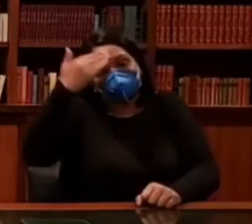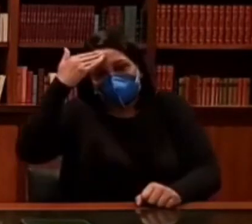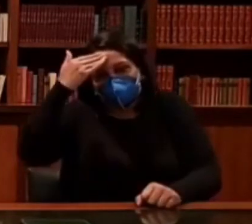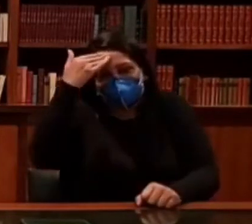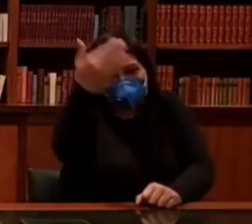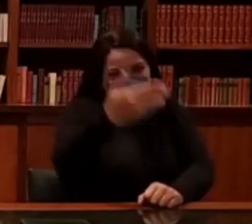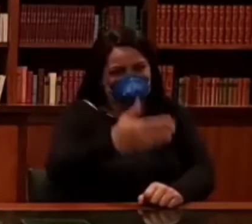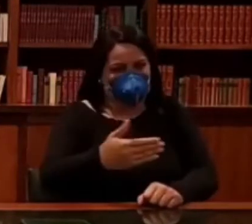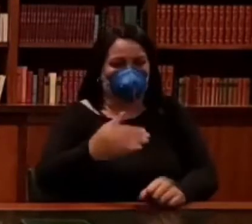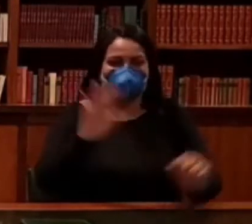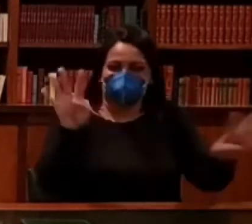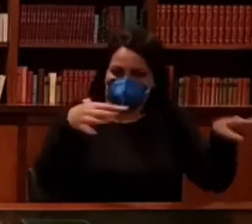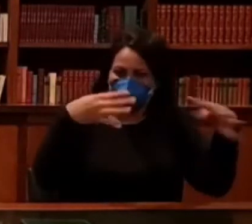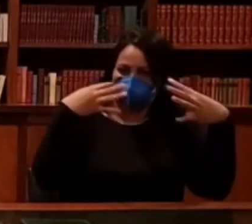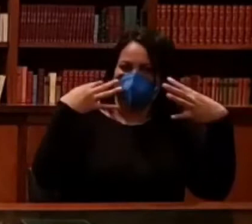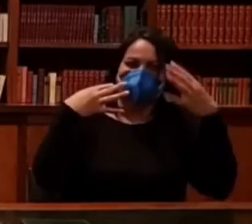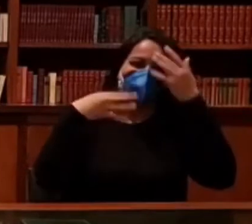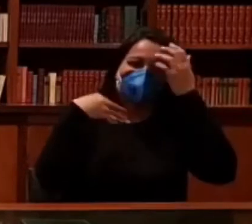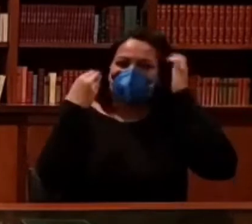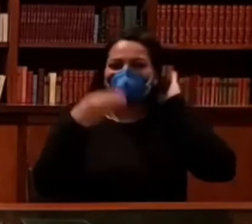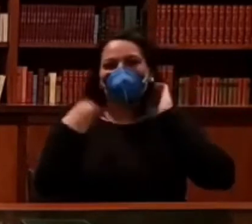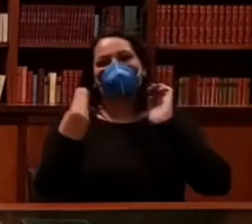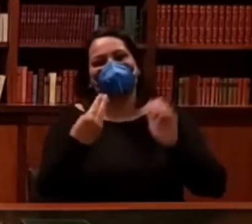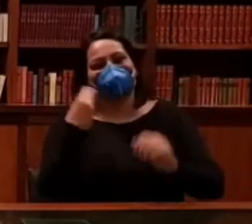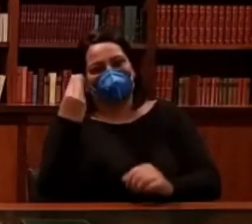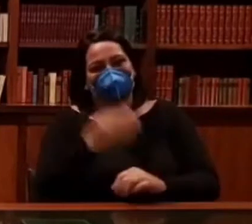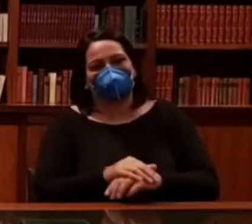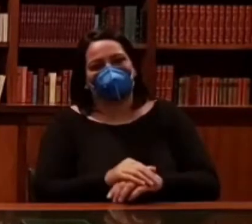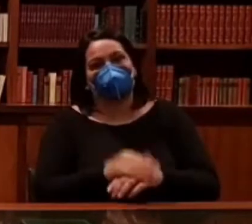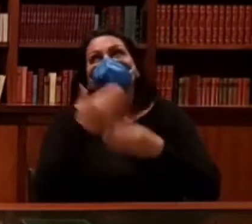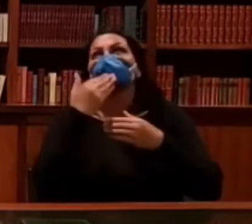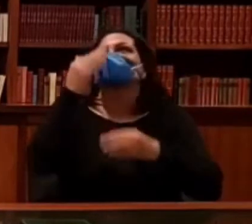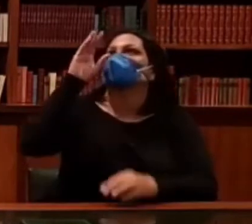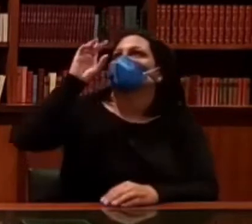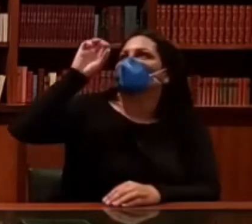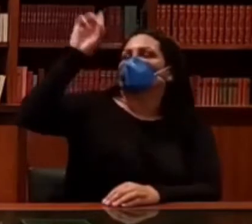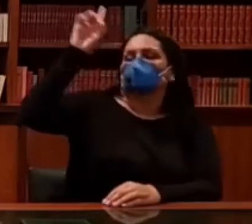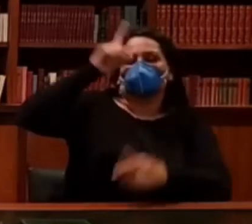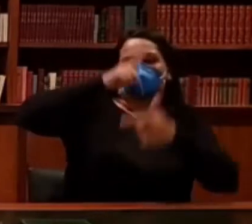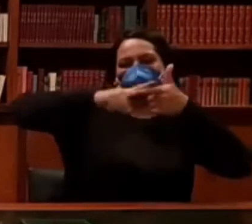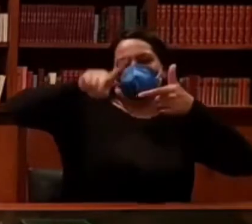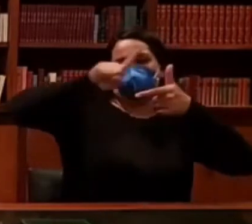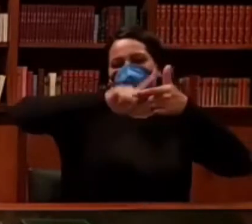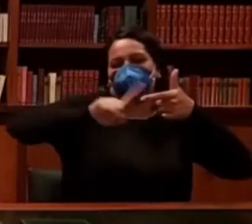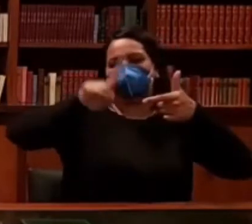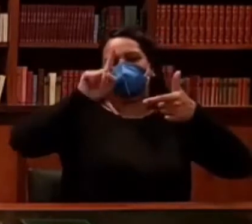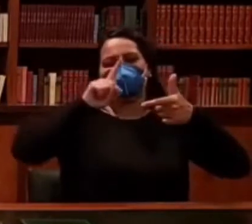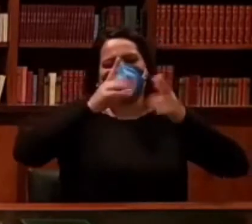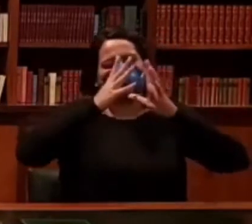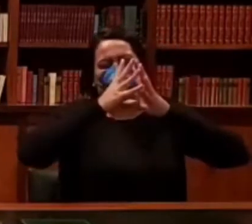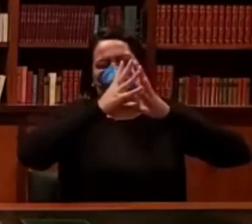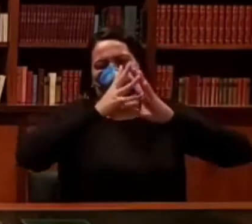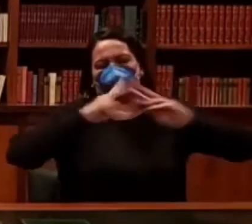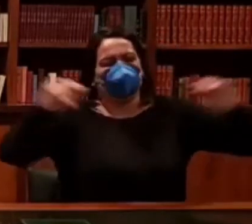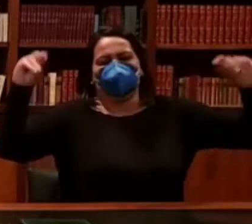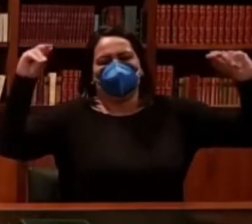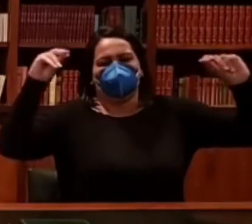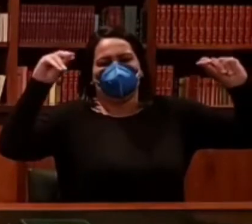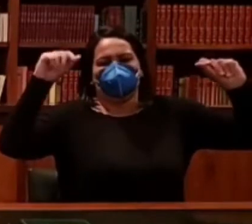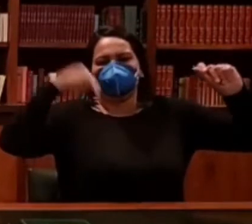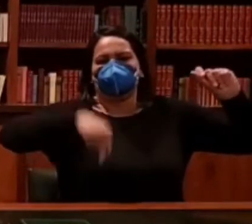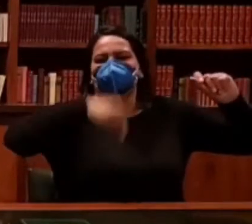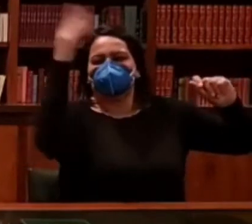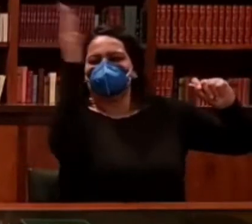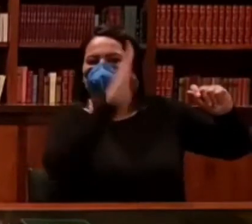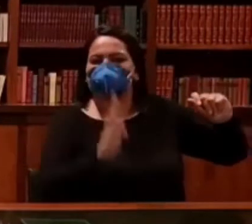obrigado pela audiência, pela oportunidade. A gente pede a Deus que esse problema logo dissipe aqui no